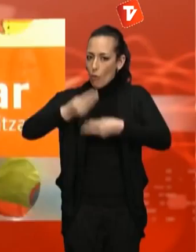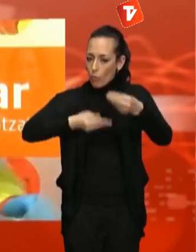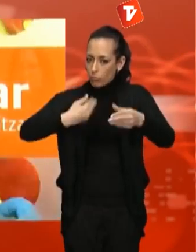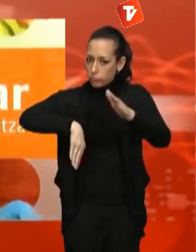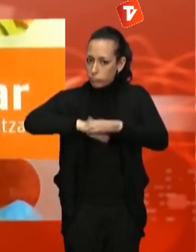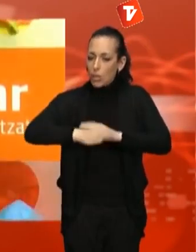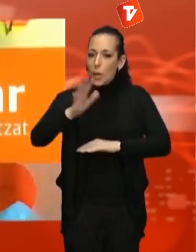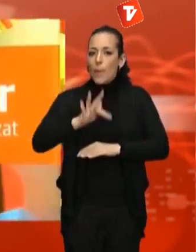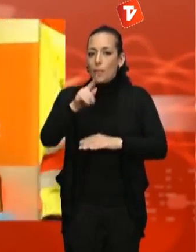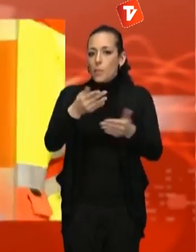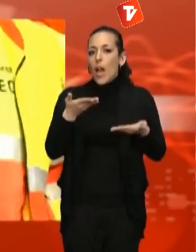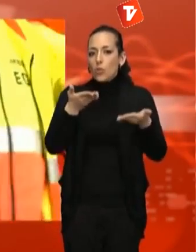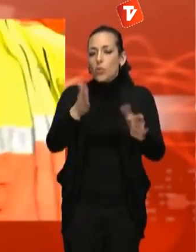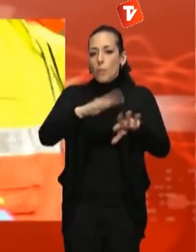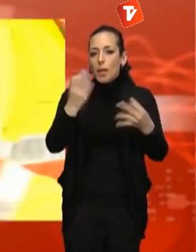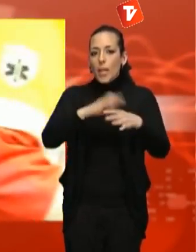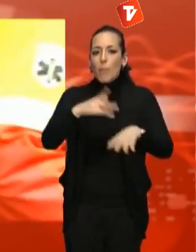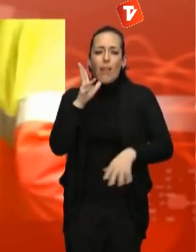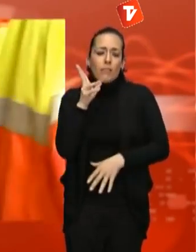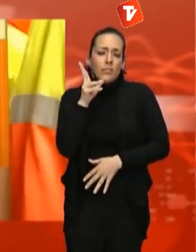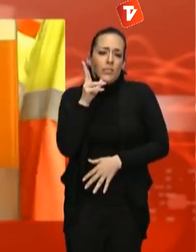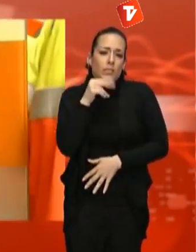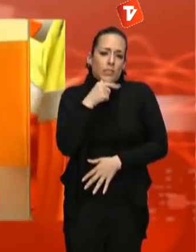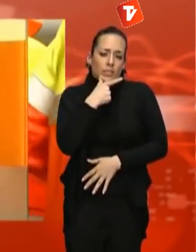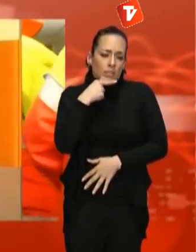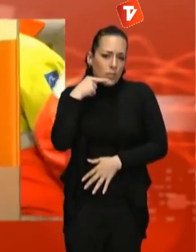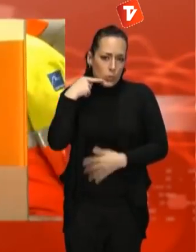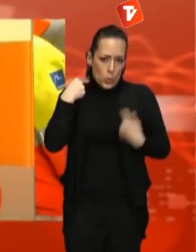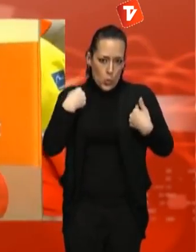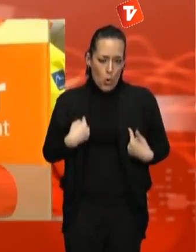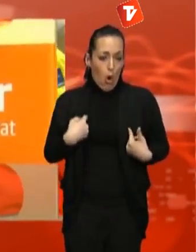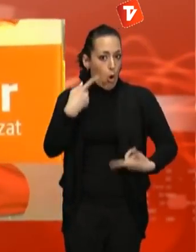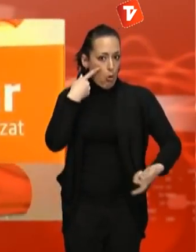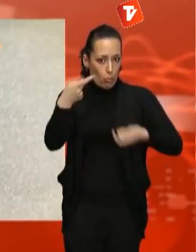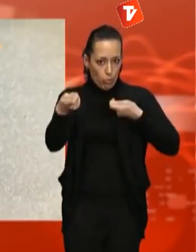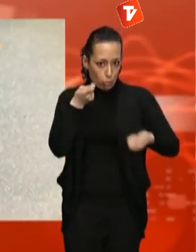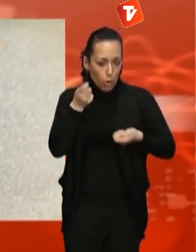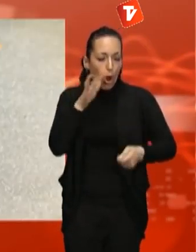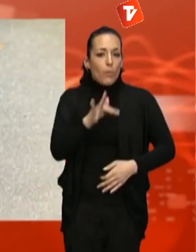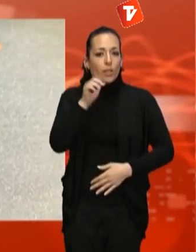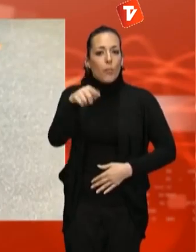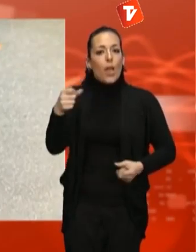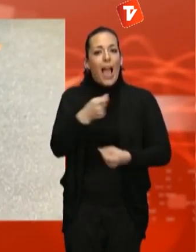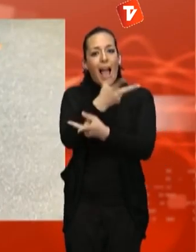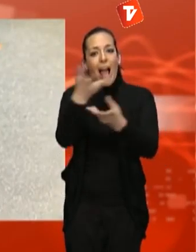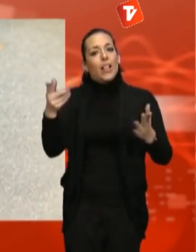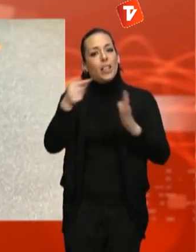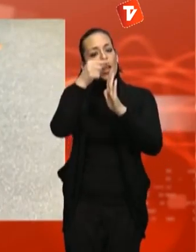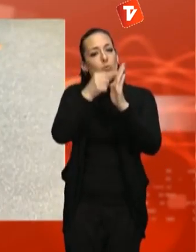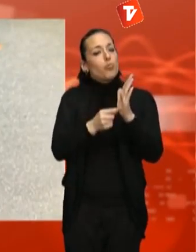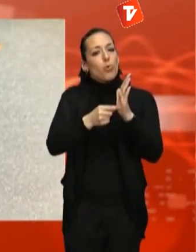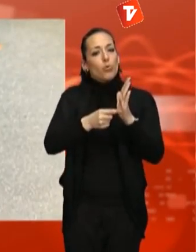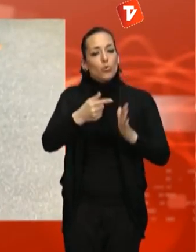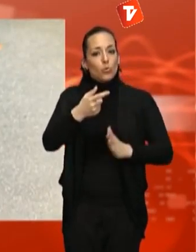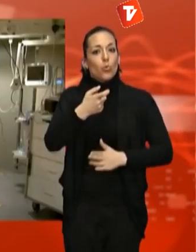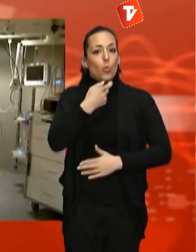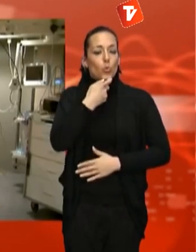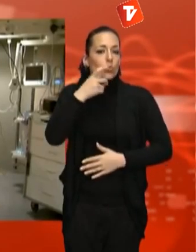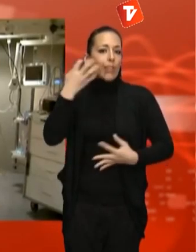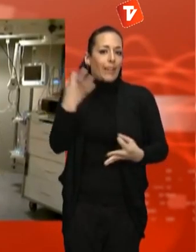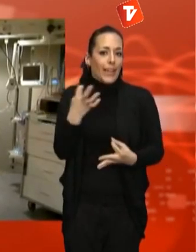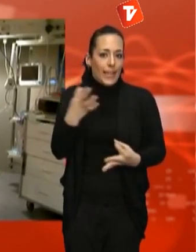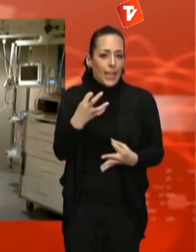millorar el dolor. Altres aspectes molt ben valorats són la comoditat de l'habitació i el fet de compartir-la, així com la tranquil·litat per descansar a la nit